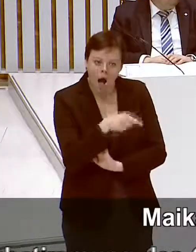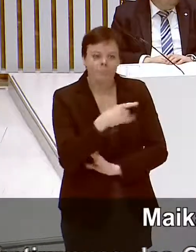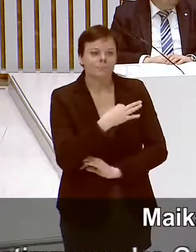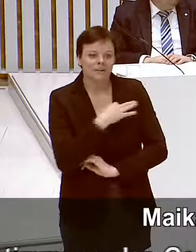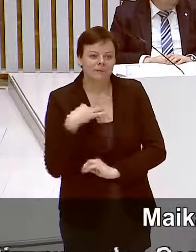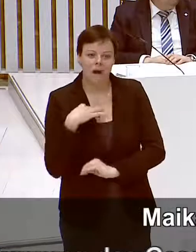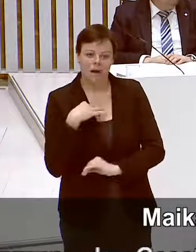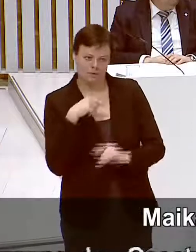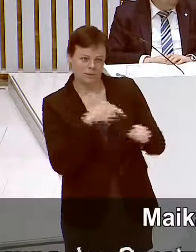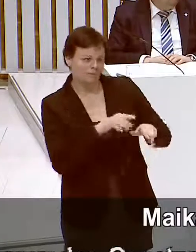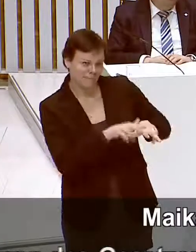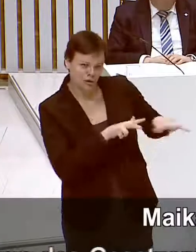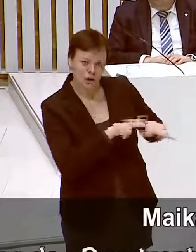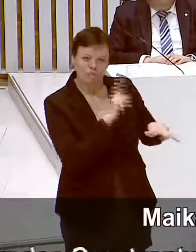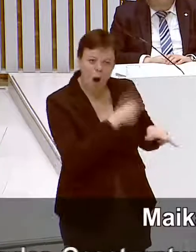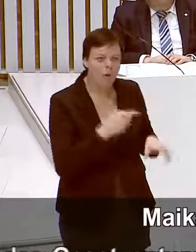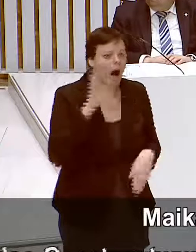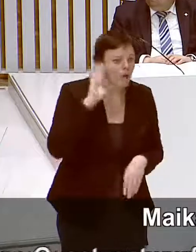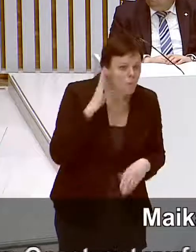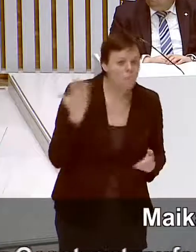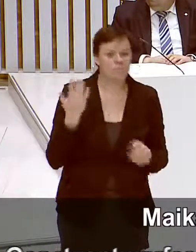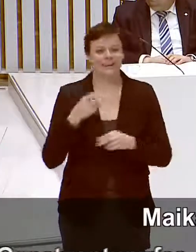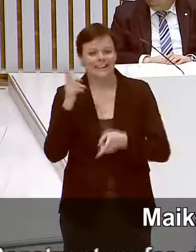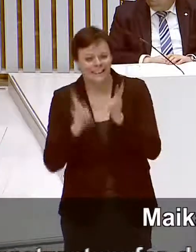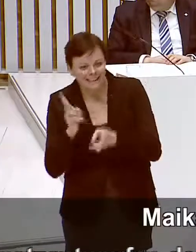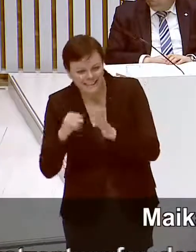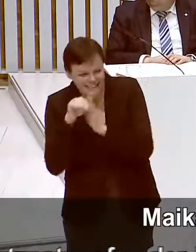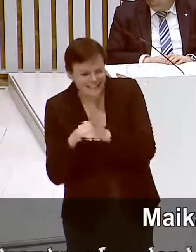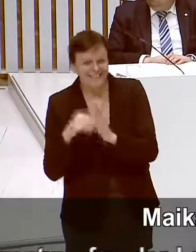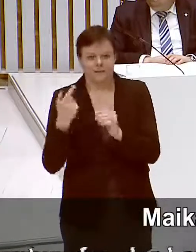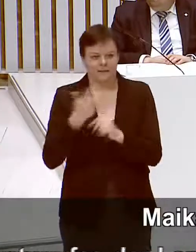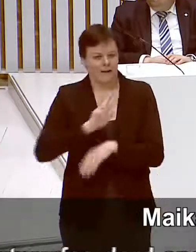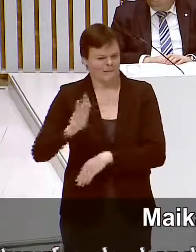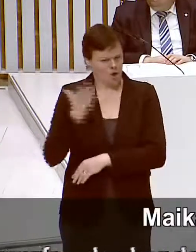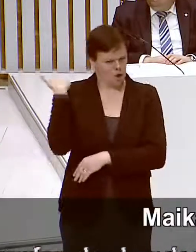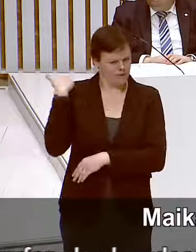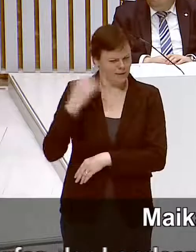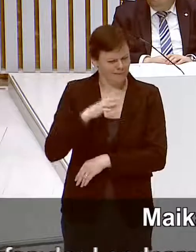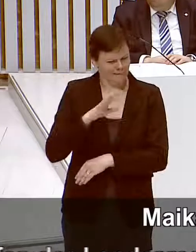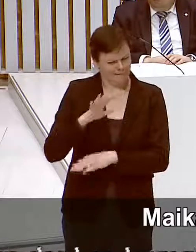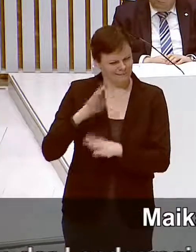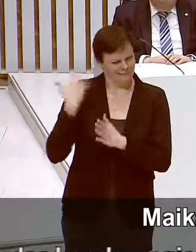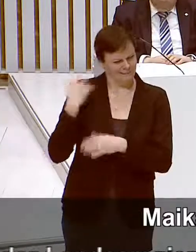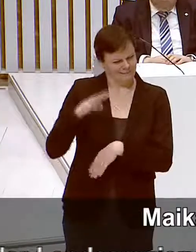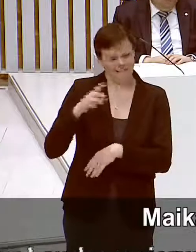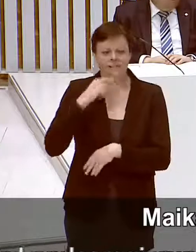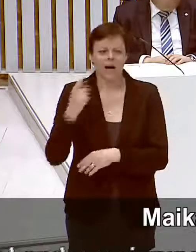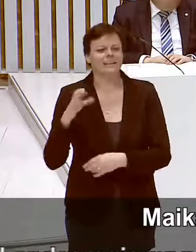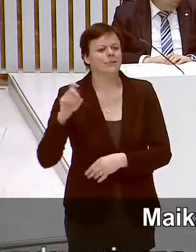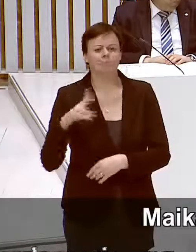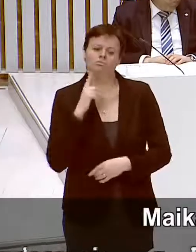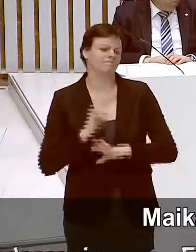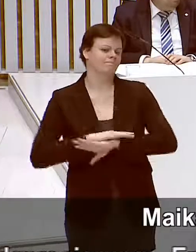Privatwirtschaft, wie in der Anhörung zum Gesetz vor 14 Tagen gesagt wurde, halten wir als CDU bekanntlich